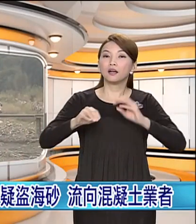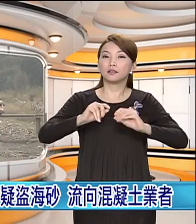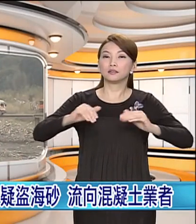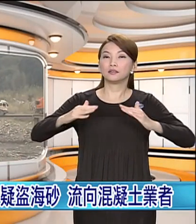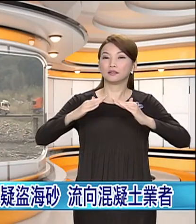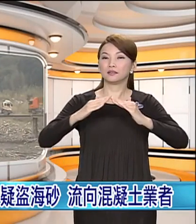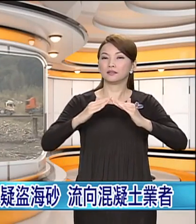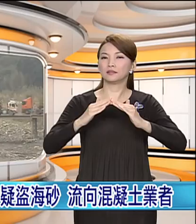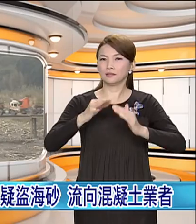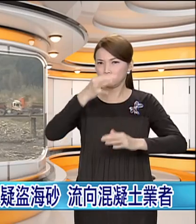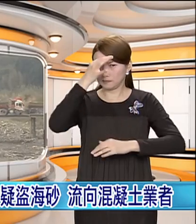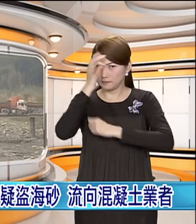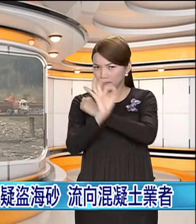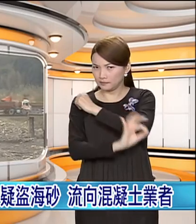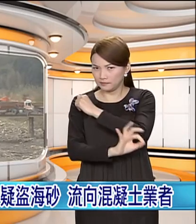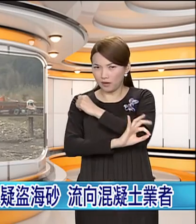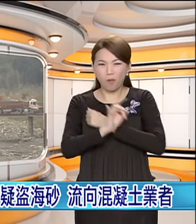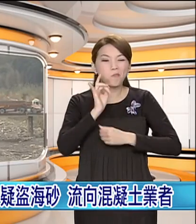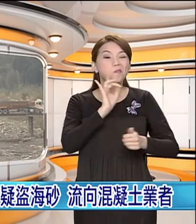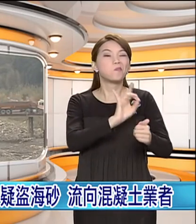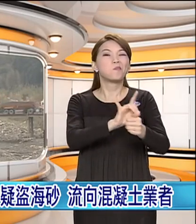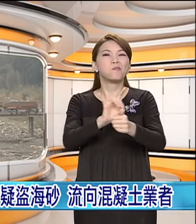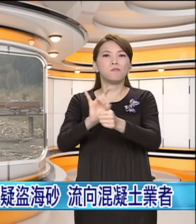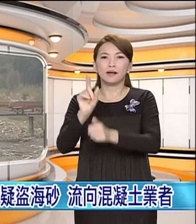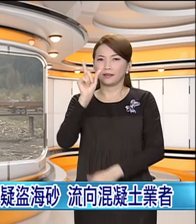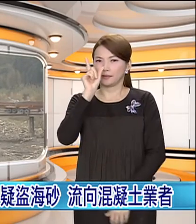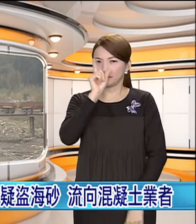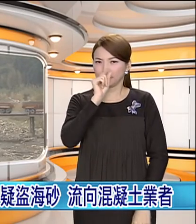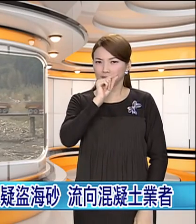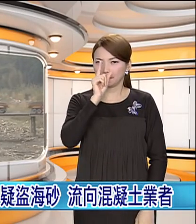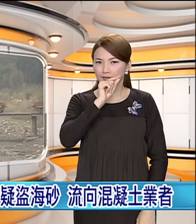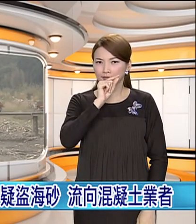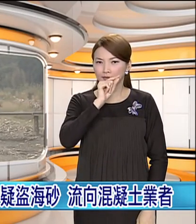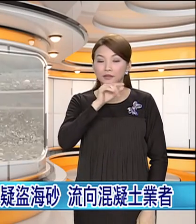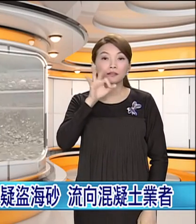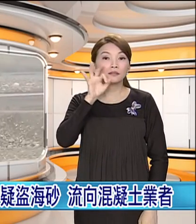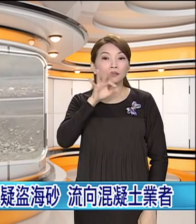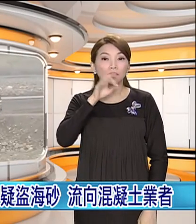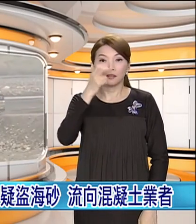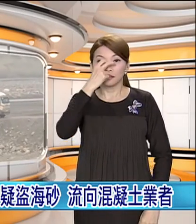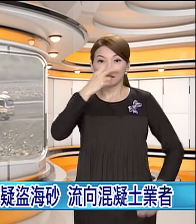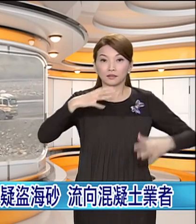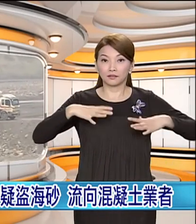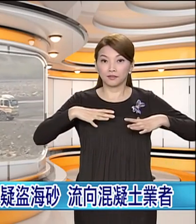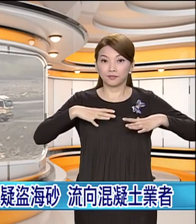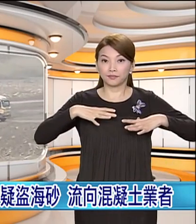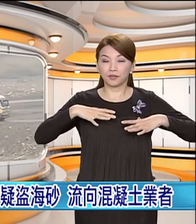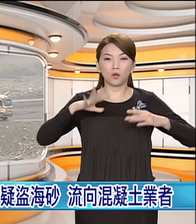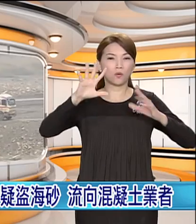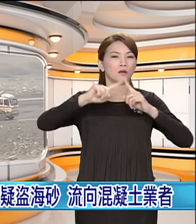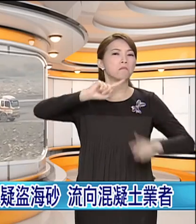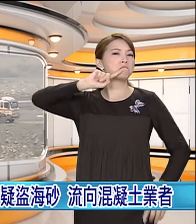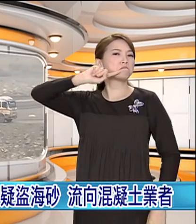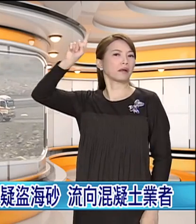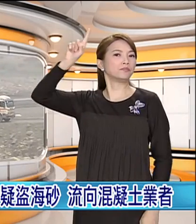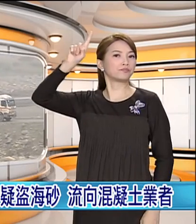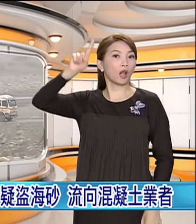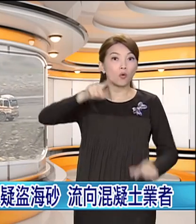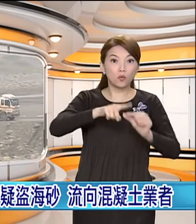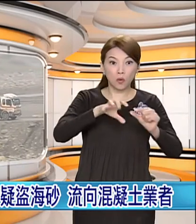再来关心海沙屋的问题是层出不穷，彰化检方接到了检举，中部